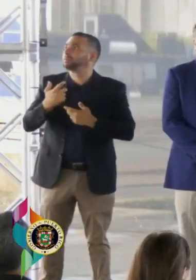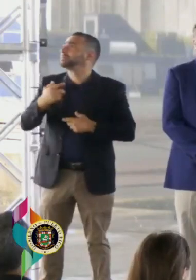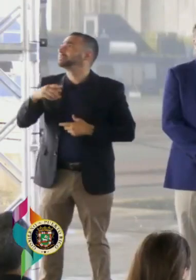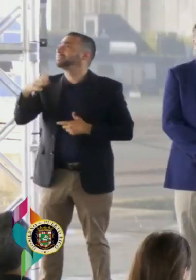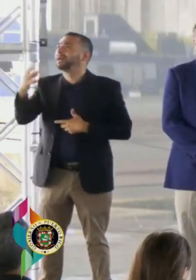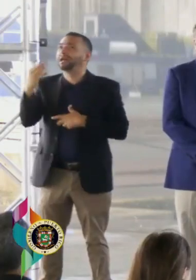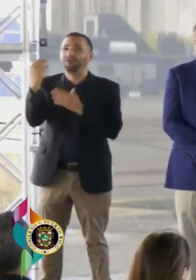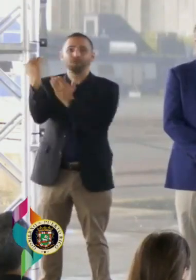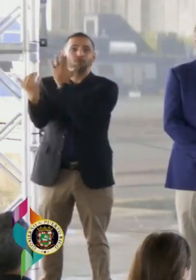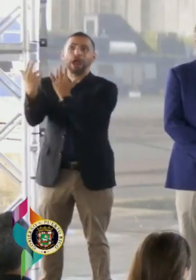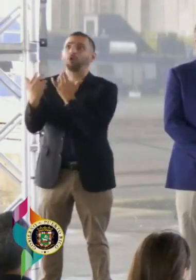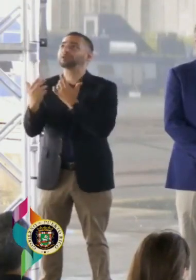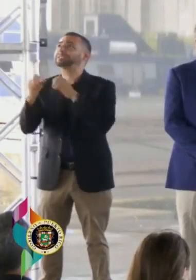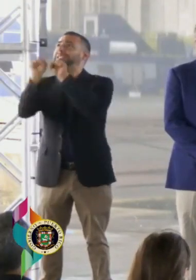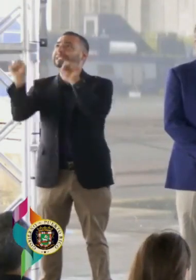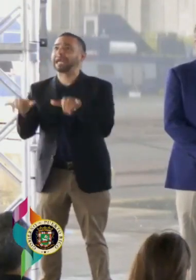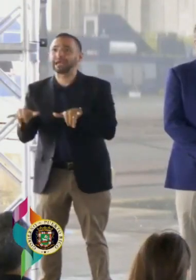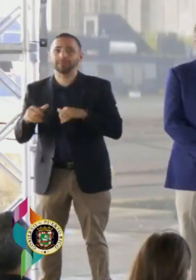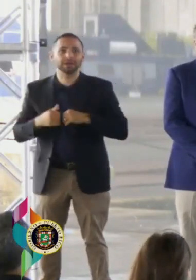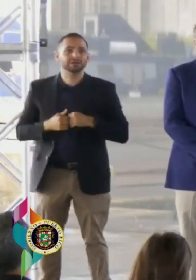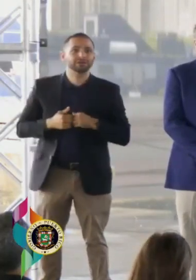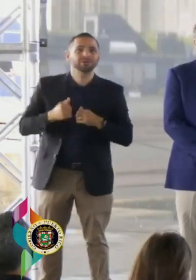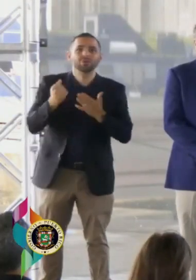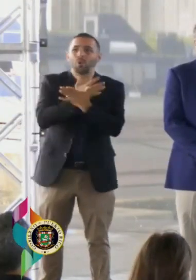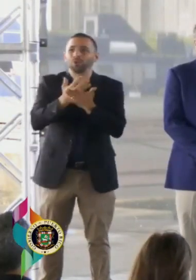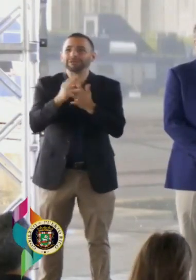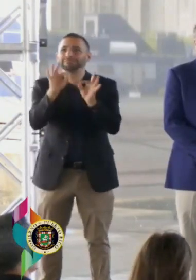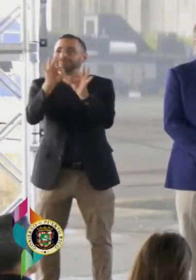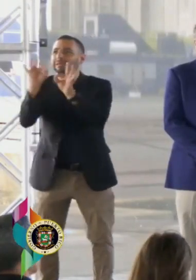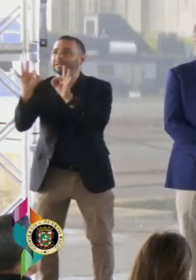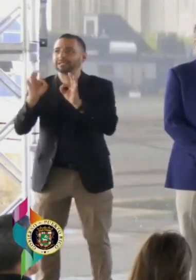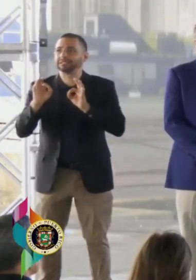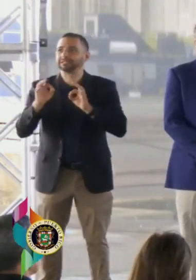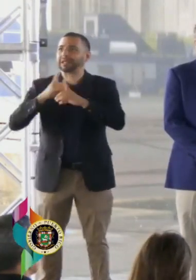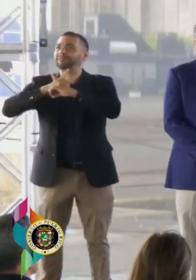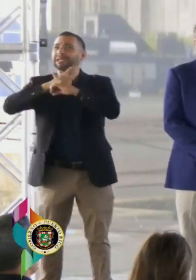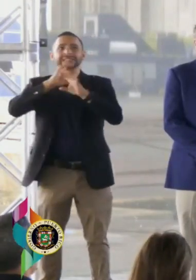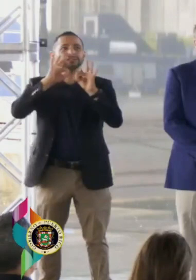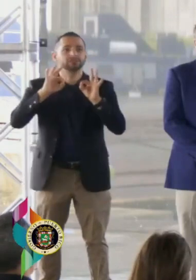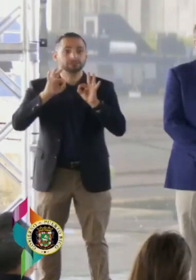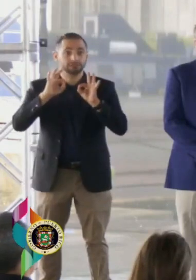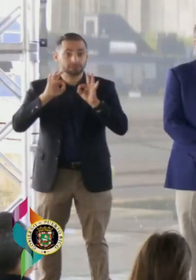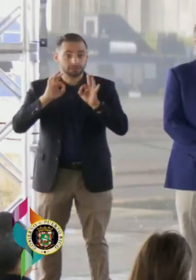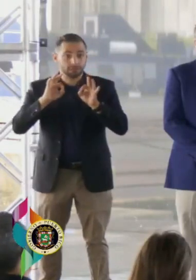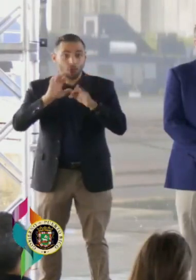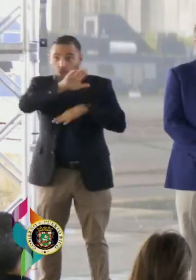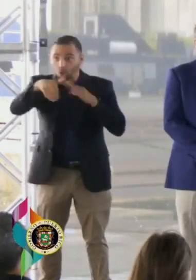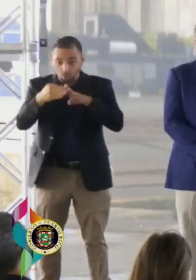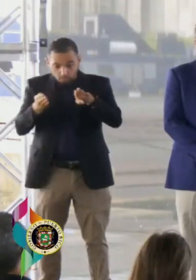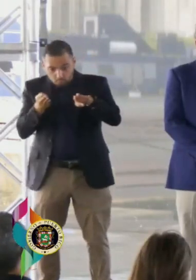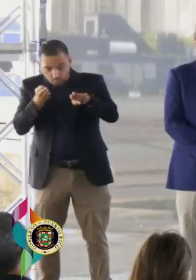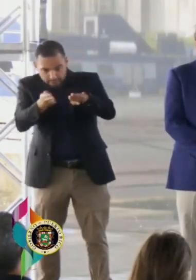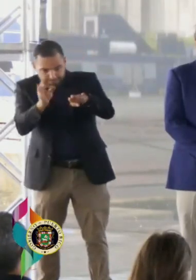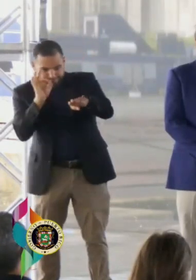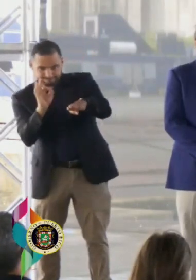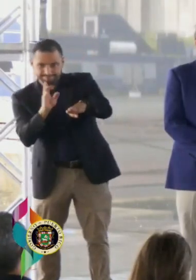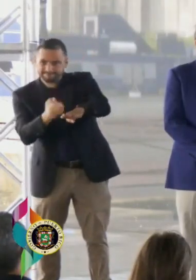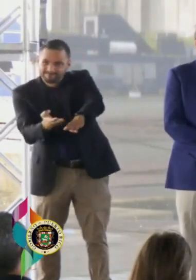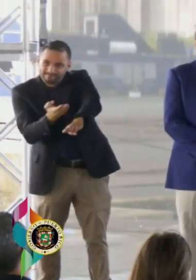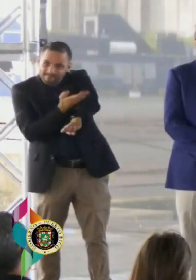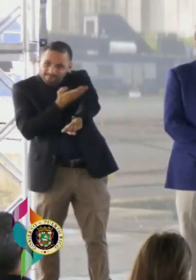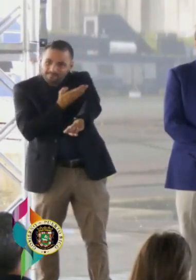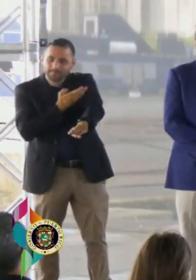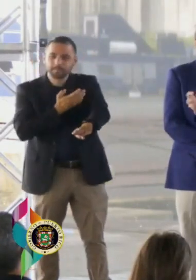adecuados que los bolardos estén en buenas condiciones que las defensas sean las correctas que los muelles puedan ser rehabilitados y una